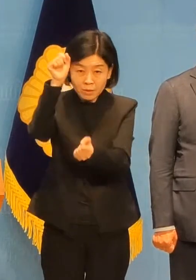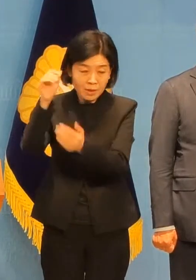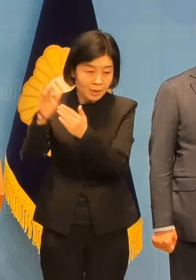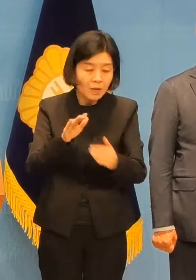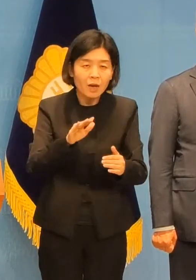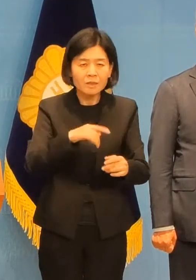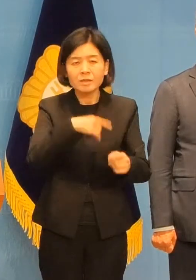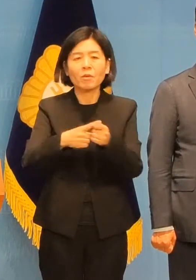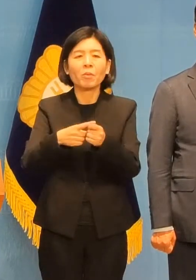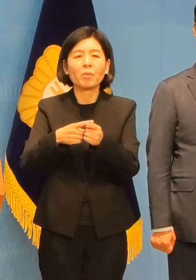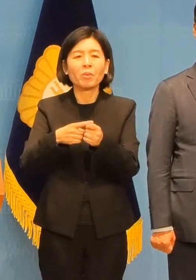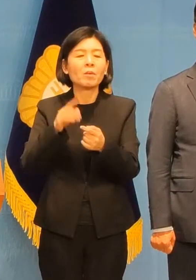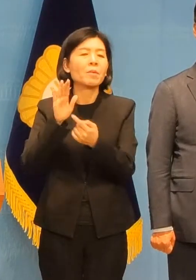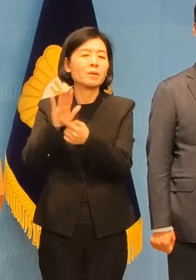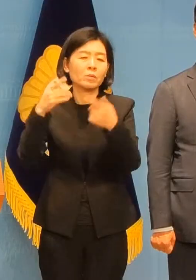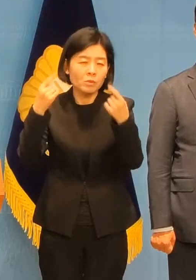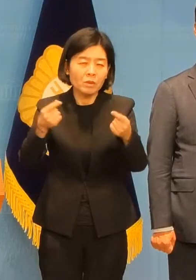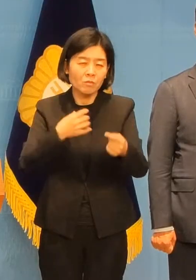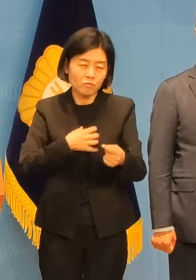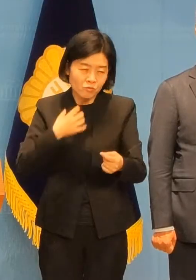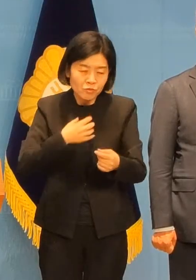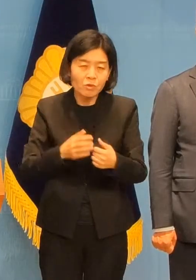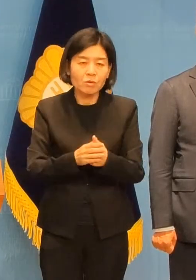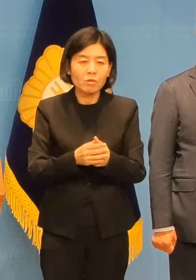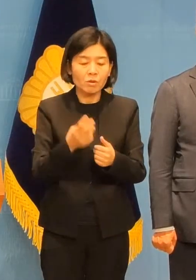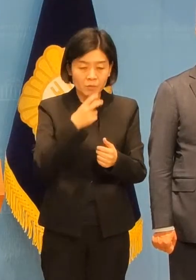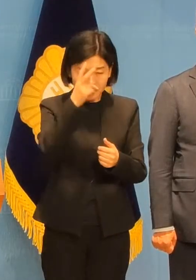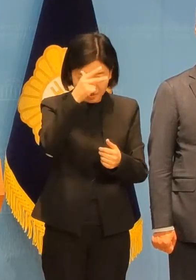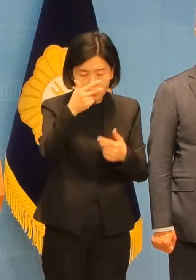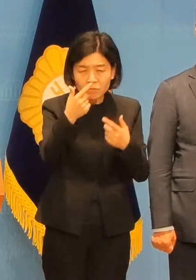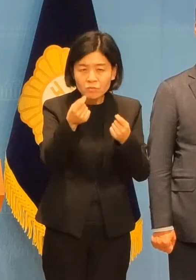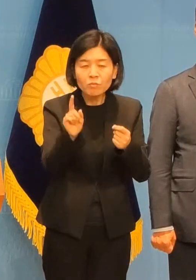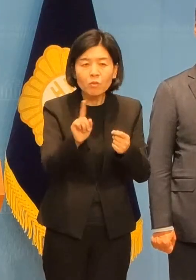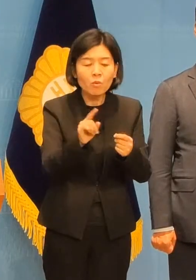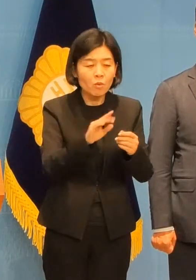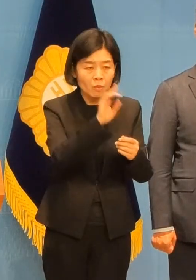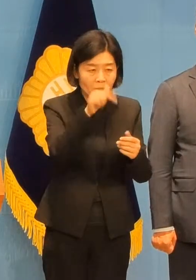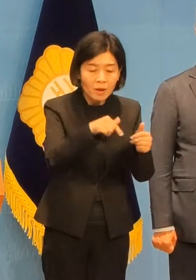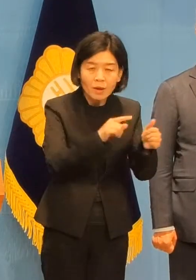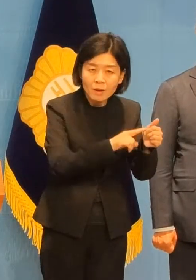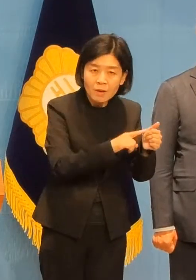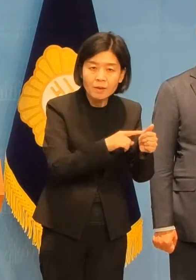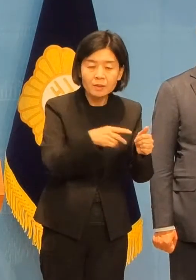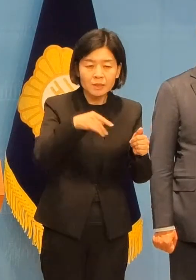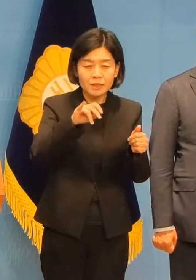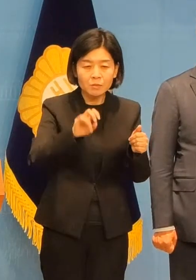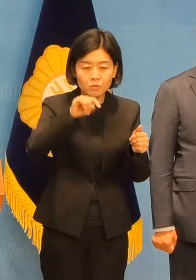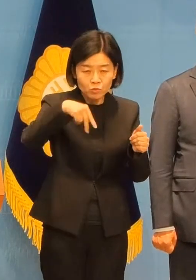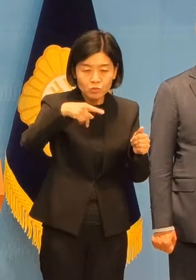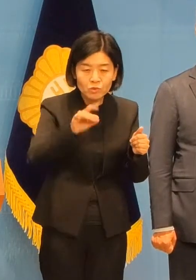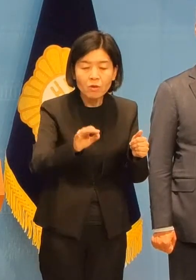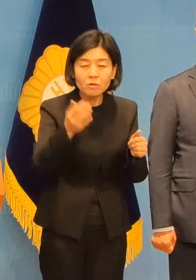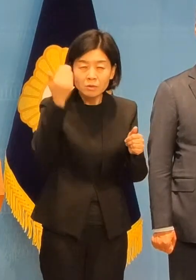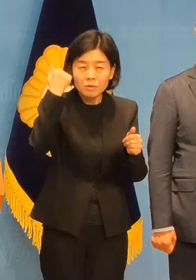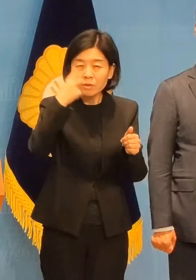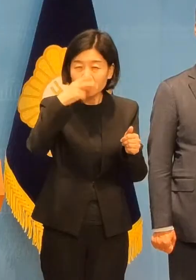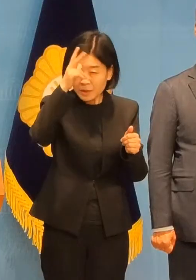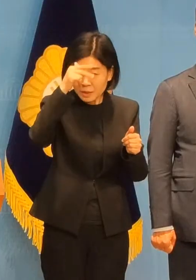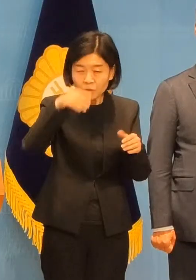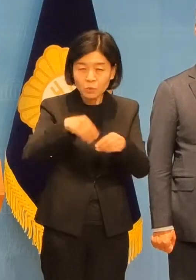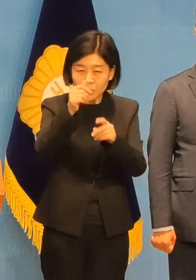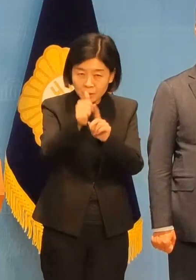표합니다. 검찰도 마찬가지입니다. 박성재 전 장관과 심우정 전 검찰총장